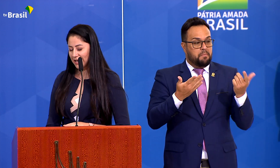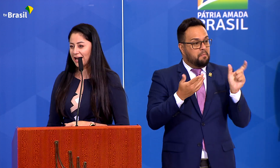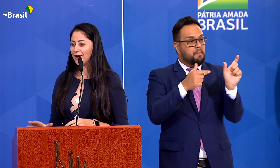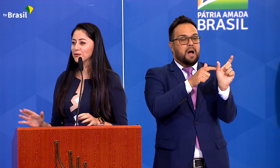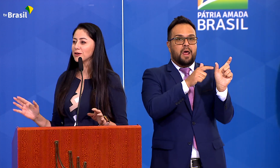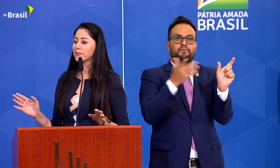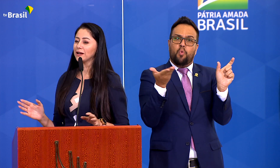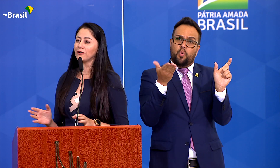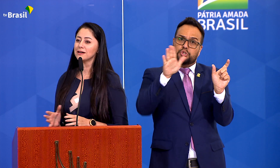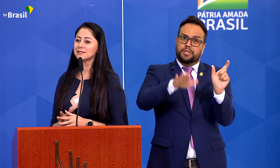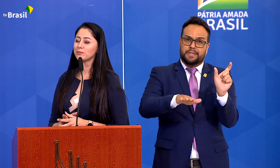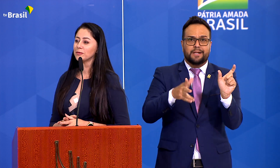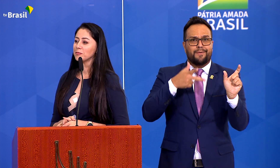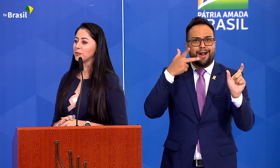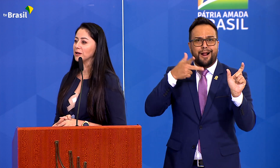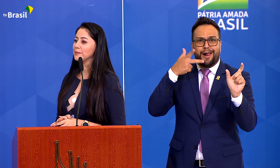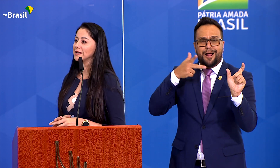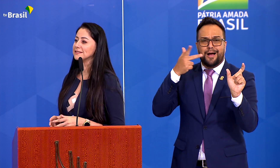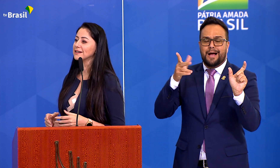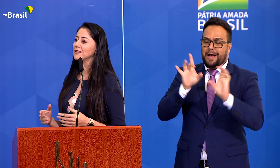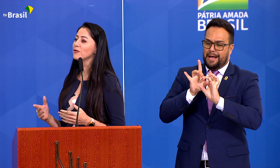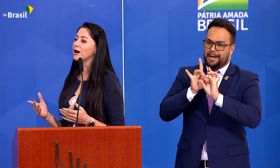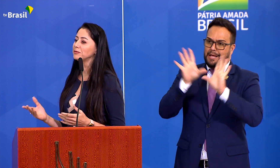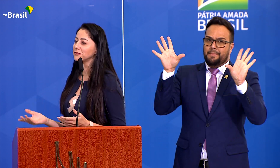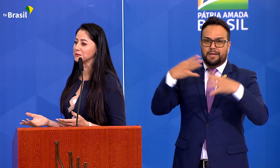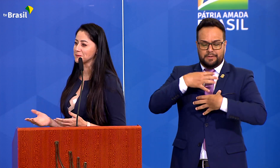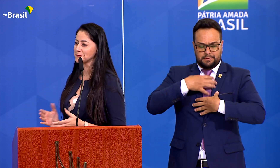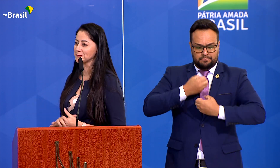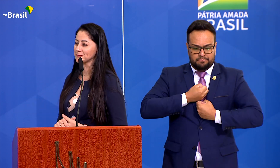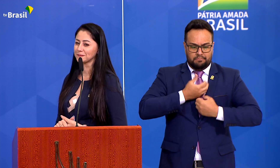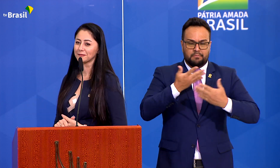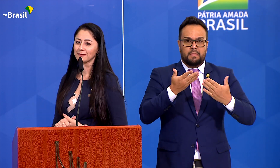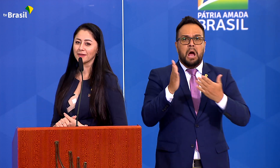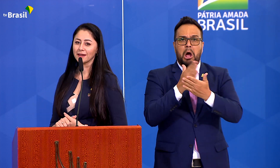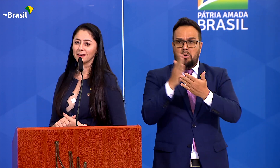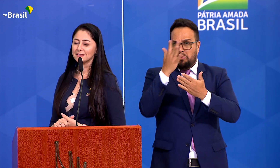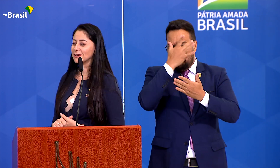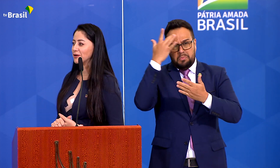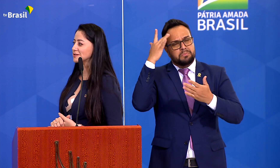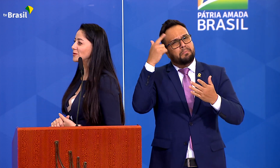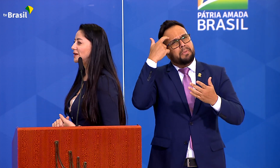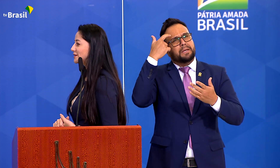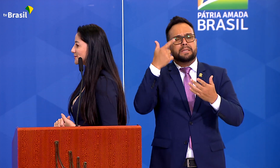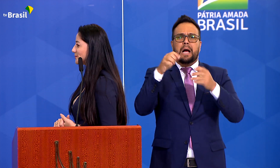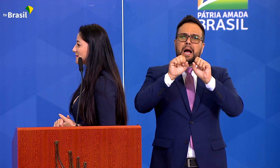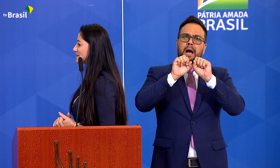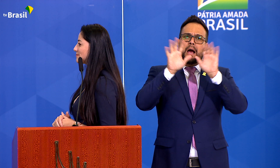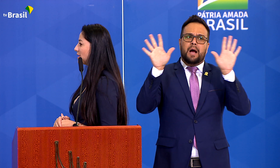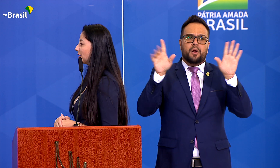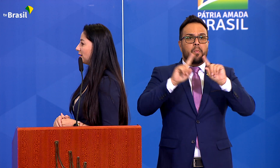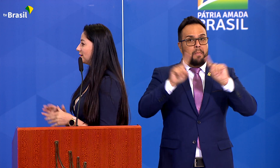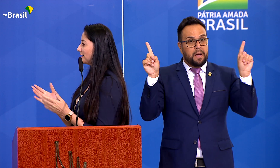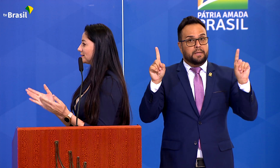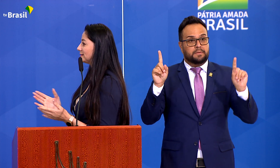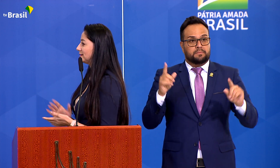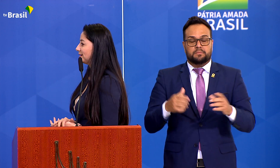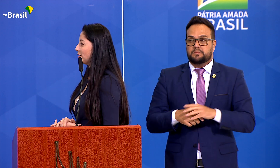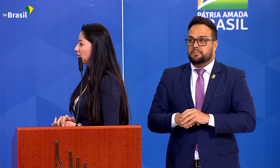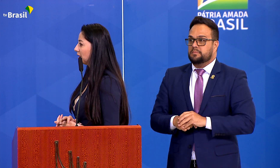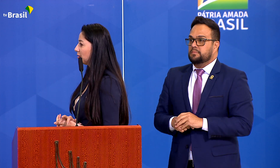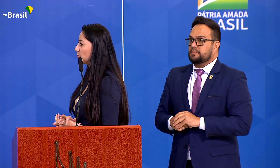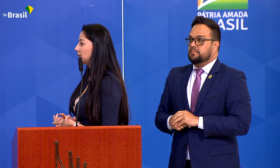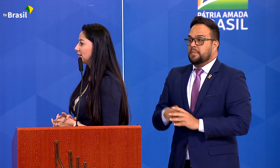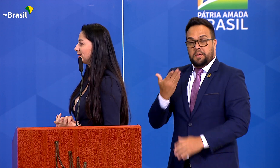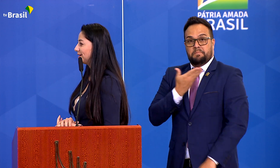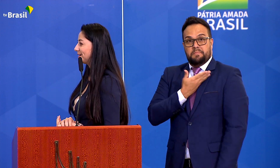tarde algo que para nós pode parecer tão óbvio os senhores ministros minha querida